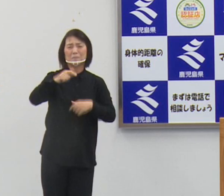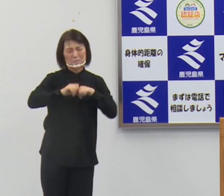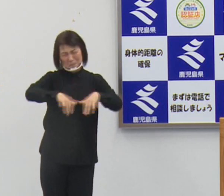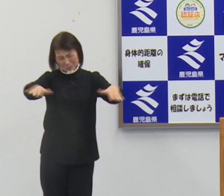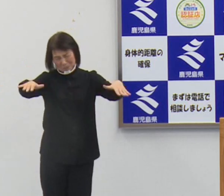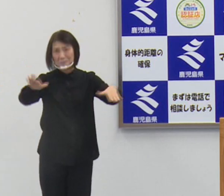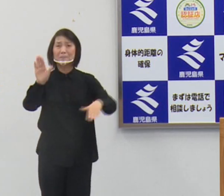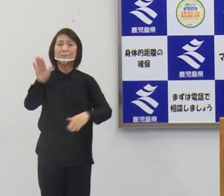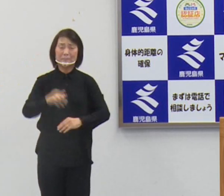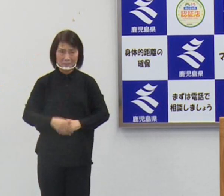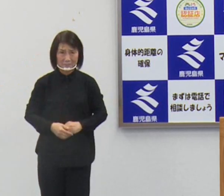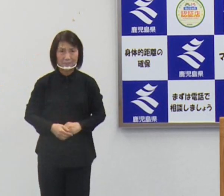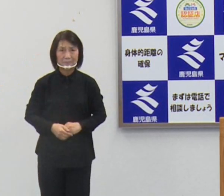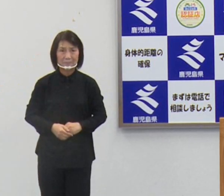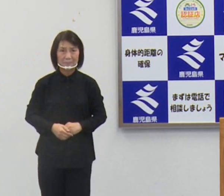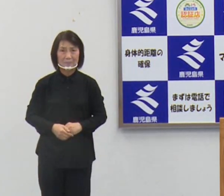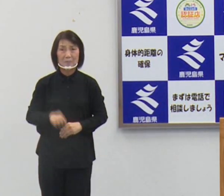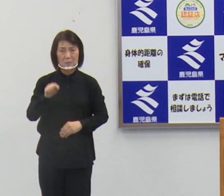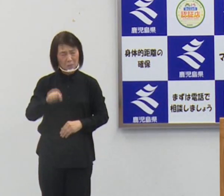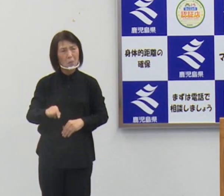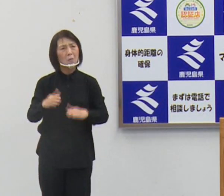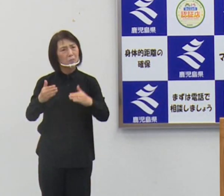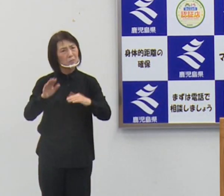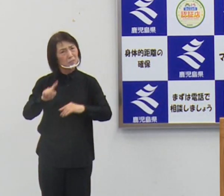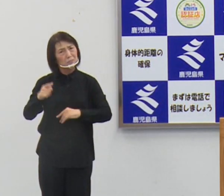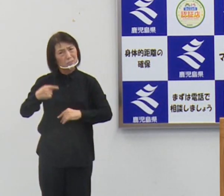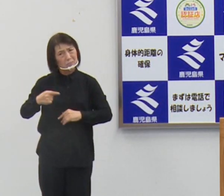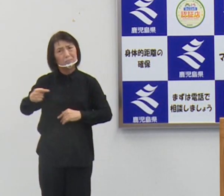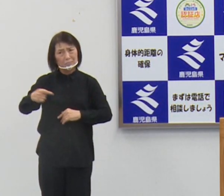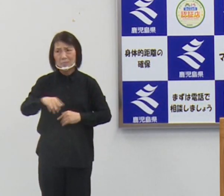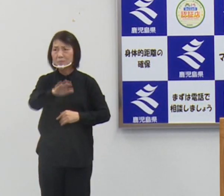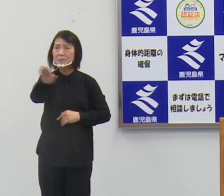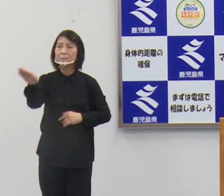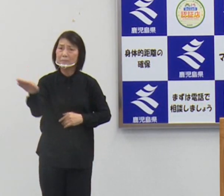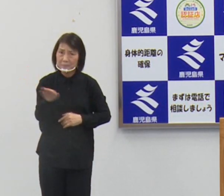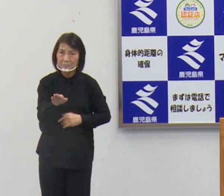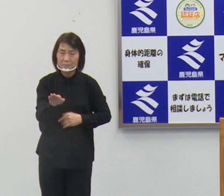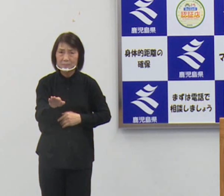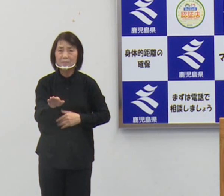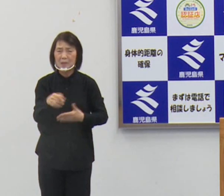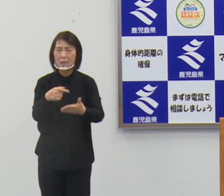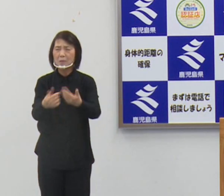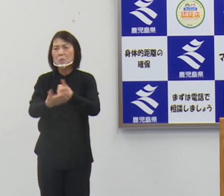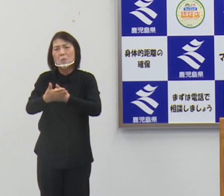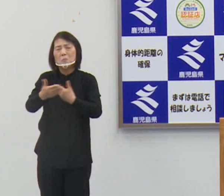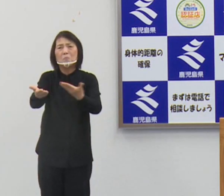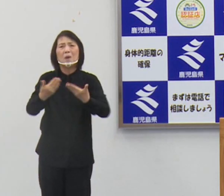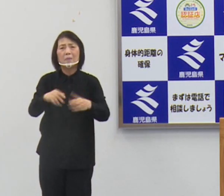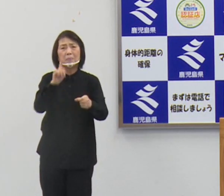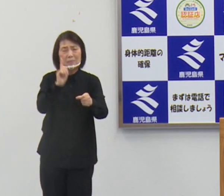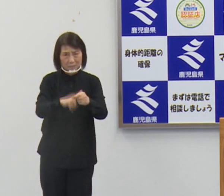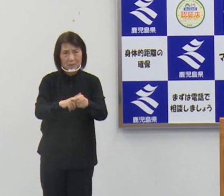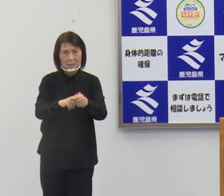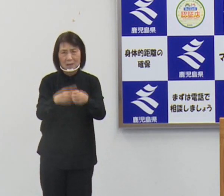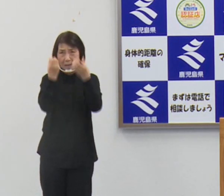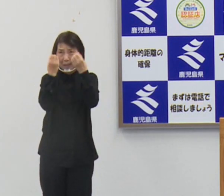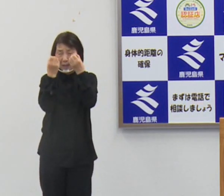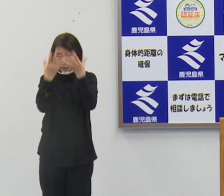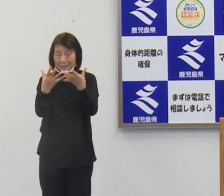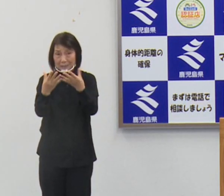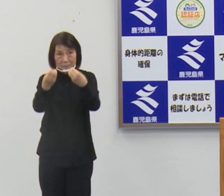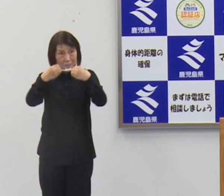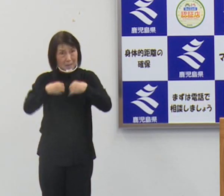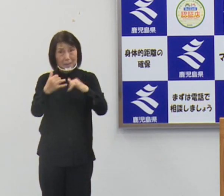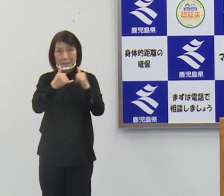いておりました。ここ数日は皆様方のご協力によりまして新規感染